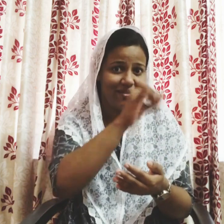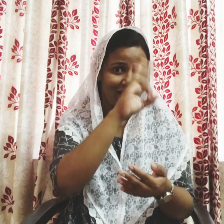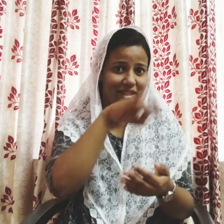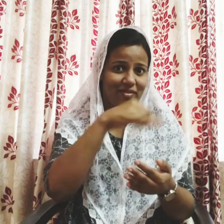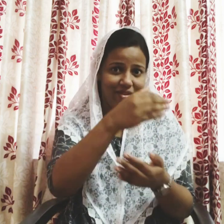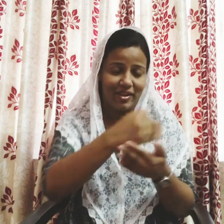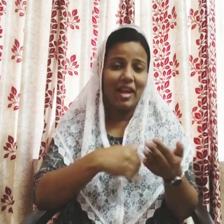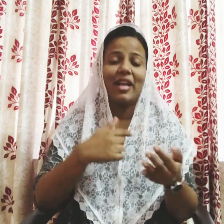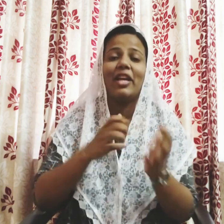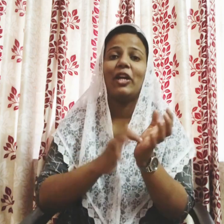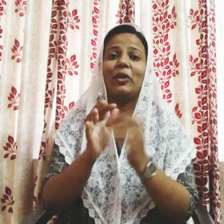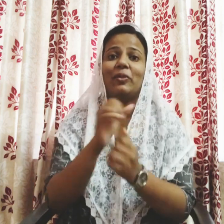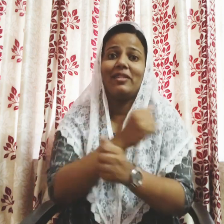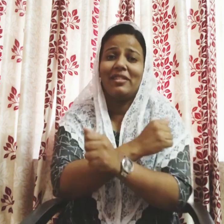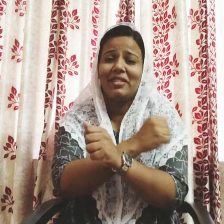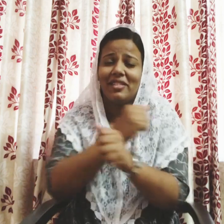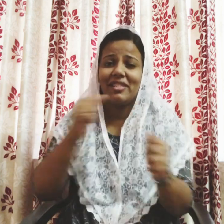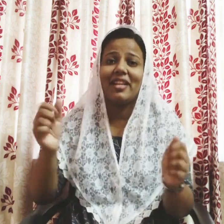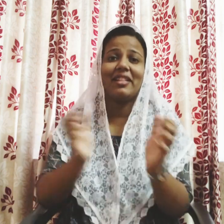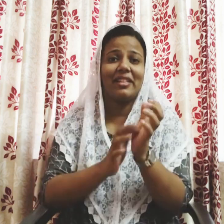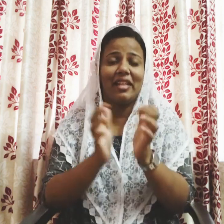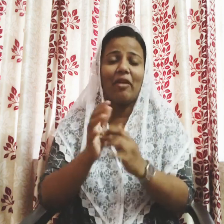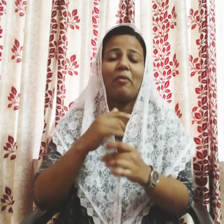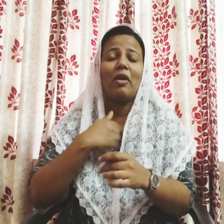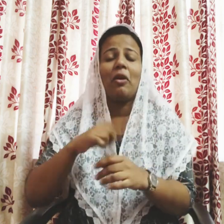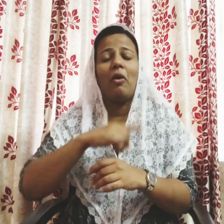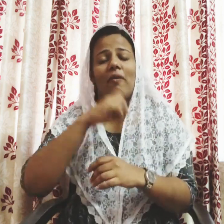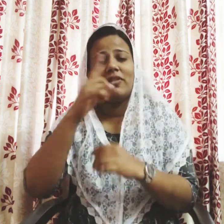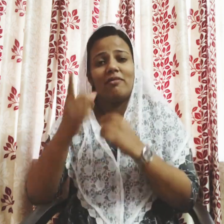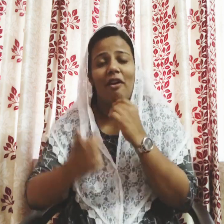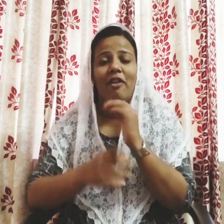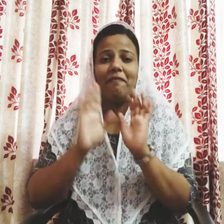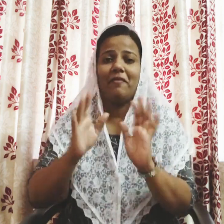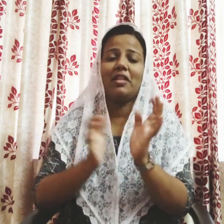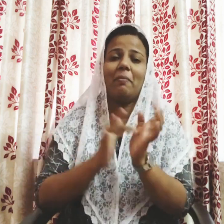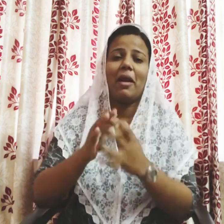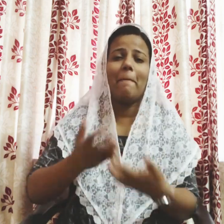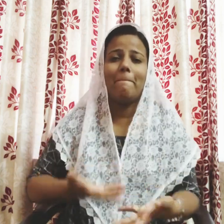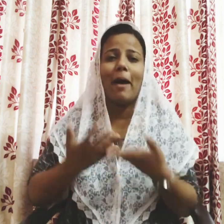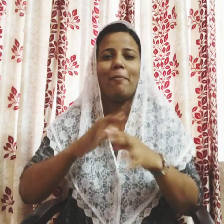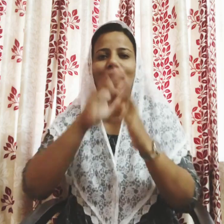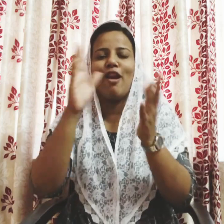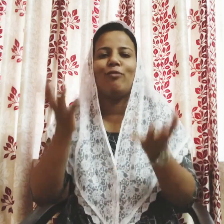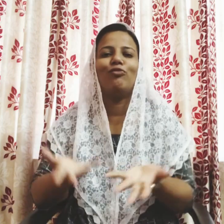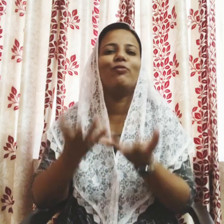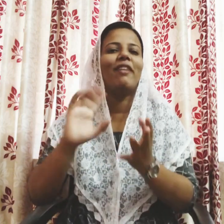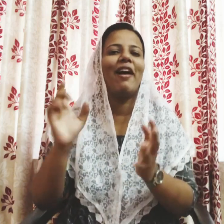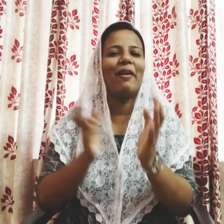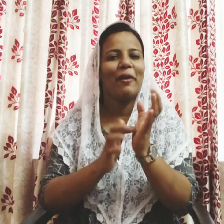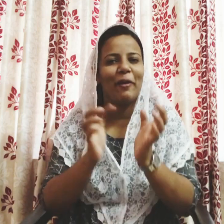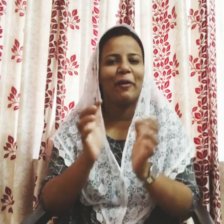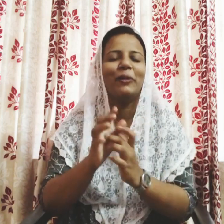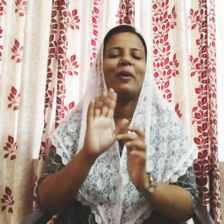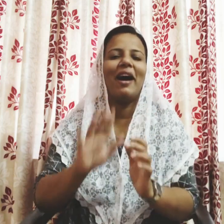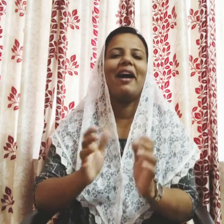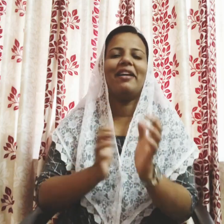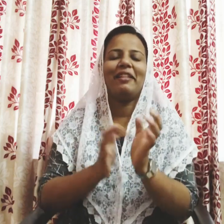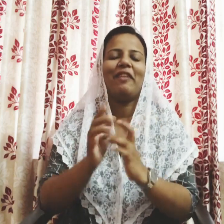നമ്മുടെ രക്ഷയാകുന്ന ദൈവമായി നാൾതോറും നമ്മുടെ ഭാരങ്ങളെ ചുമക്കുന്ന കർത്താവ് വാഴ്ത്തപ്പെടുമാറാകട്ടെ. അമേൻ. നമ്മുടെ രക്ഷയാകുന്ന,